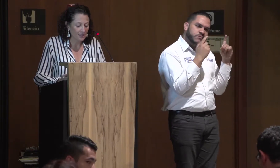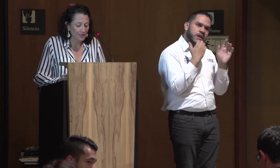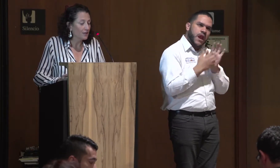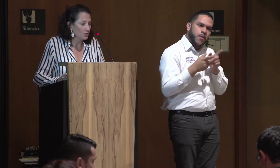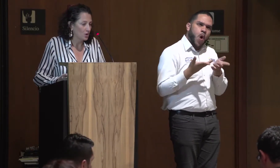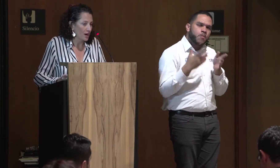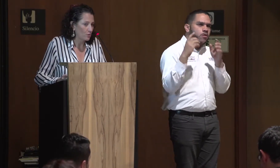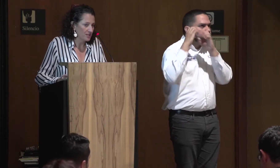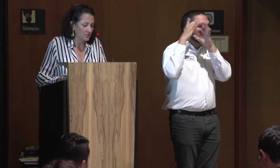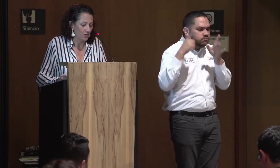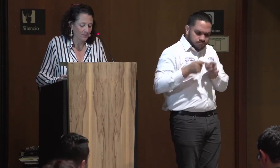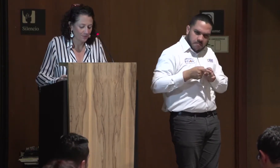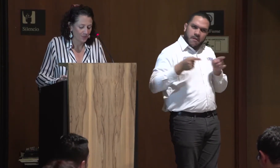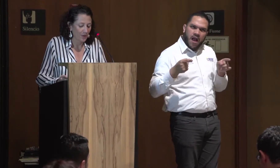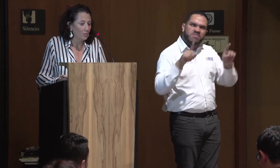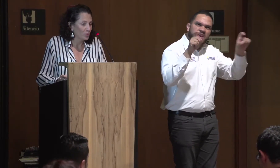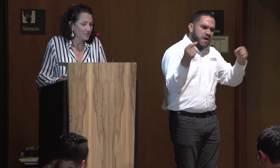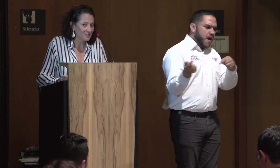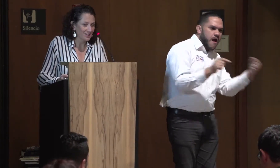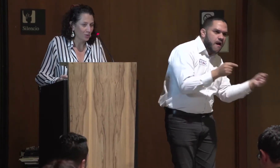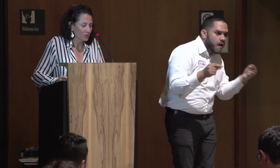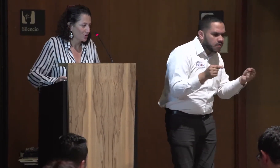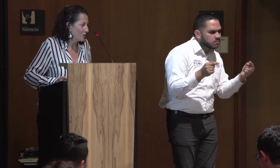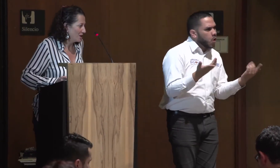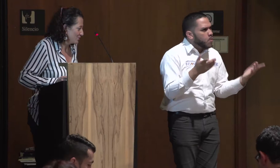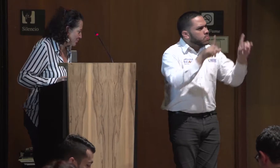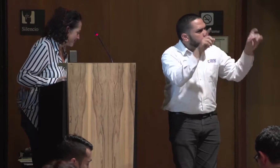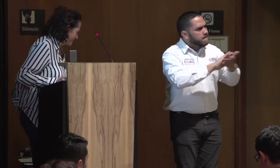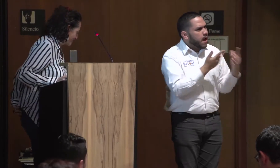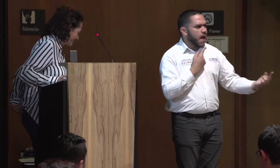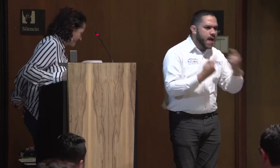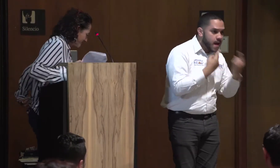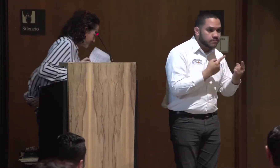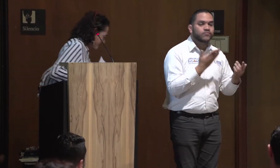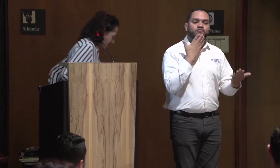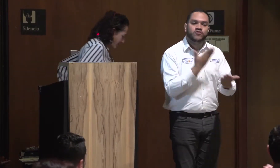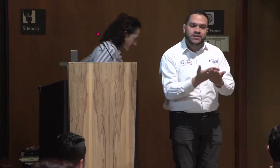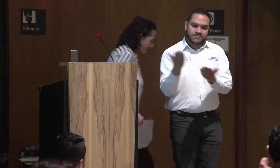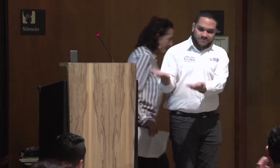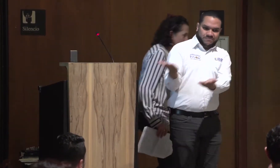debate y continuar la conversación. Muchas gracias a todos y bienvenidos.